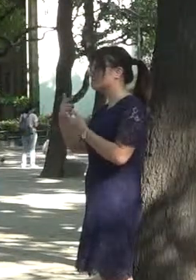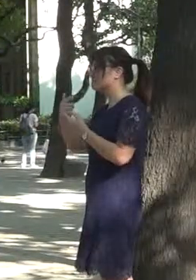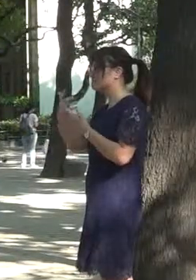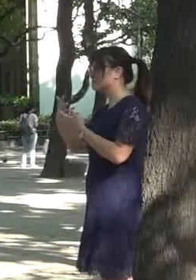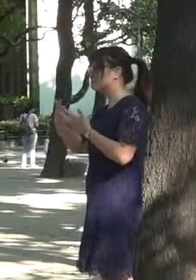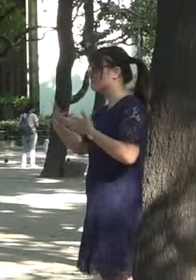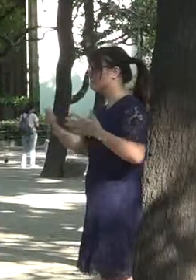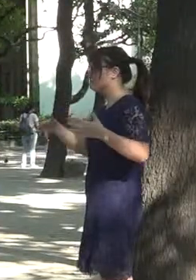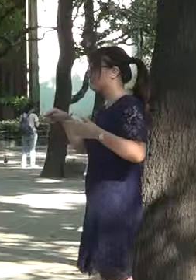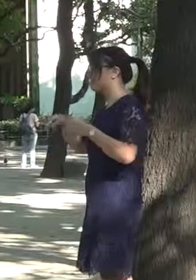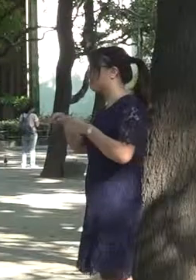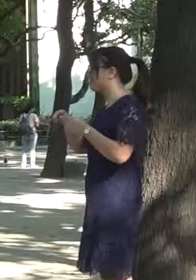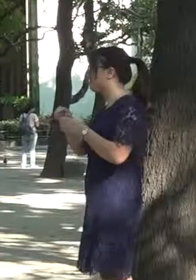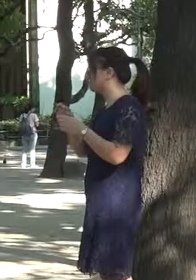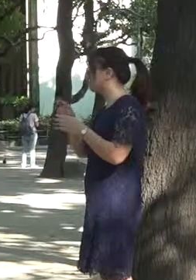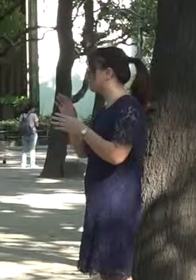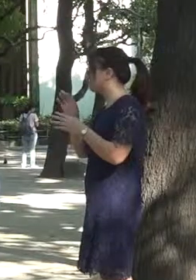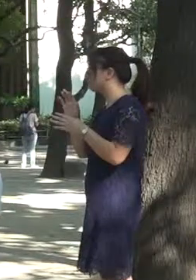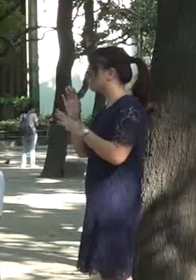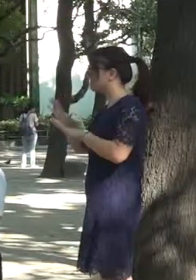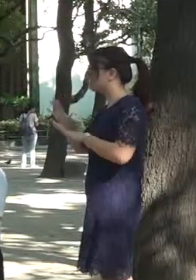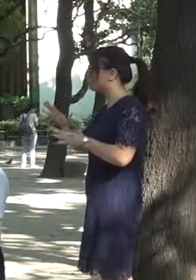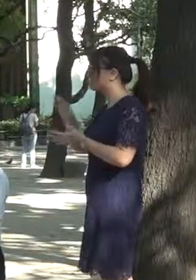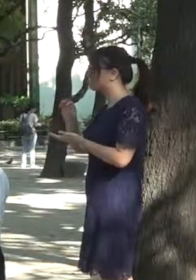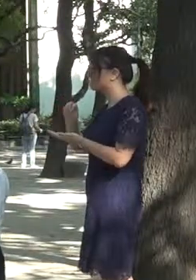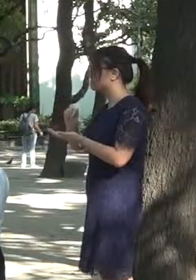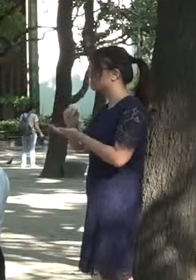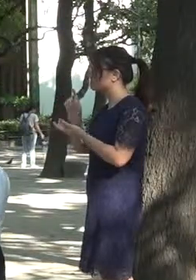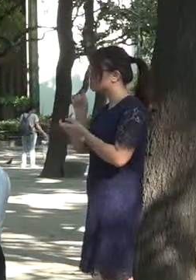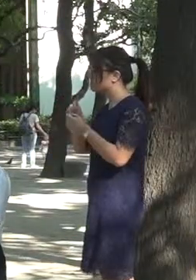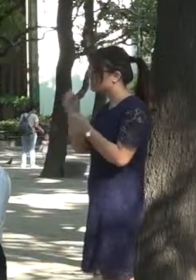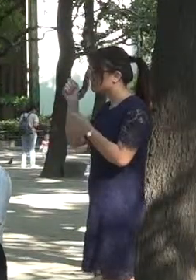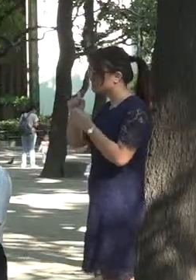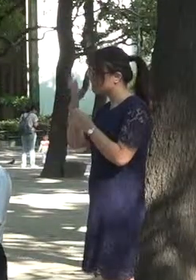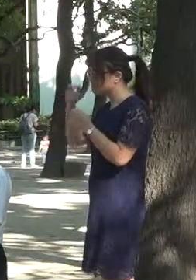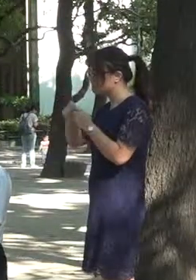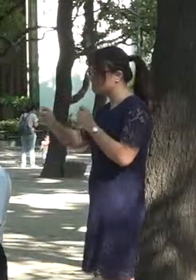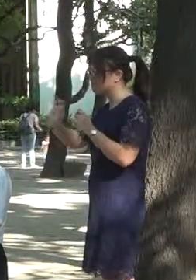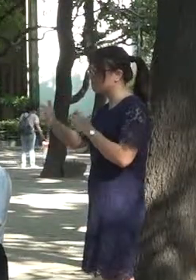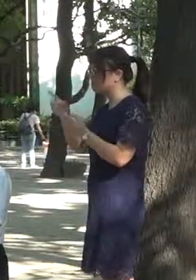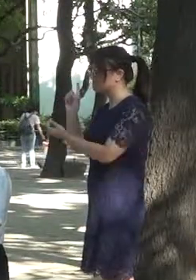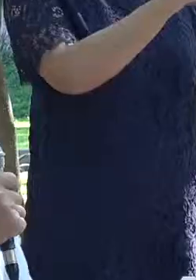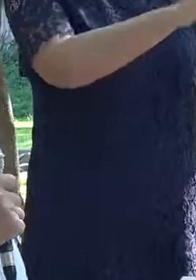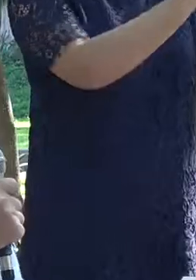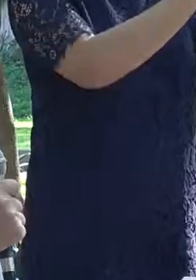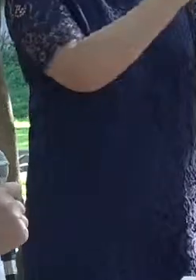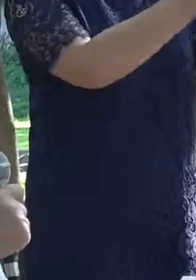感谢恁。我今日要来讲一寡教会对大家的社事。